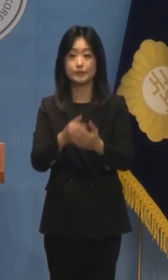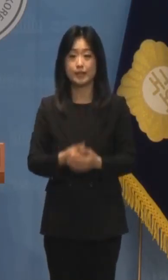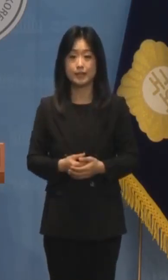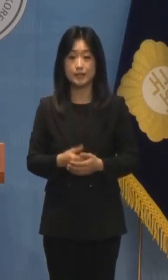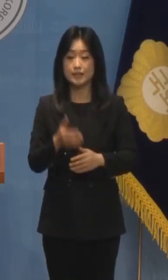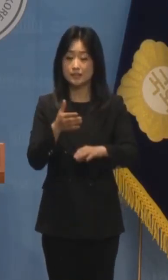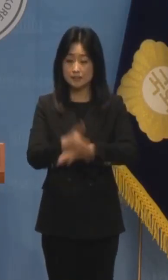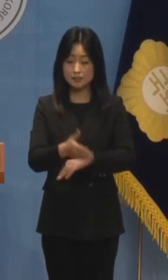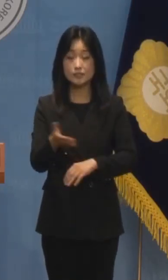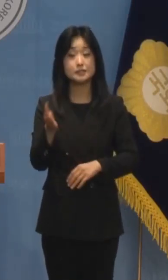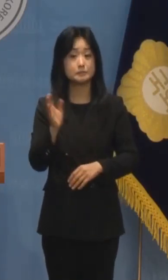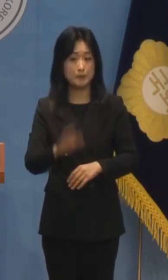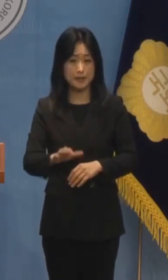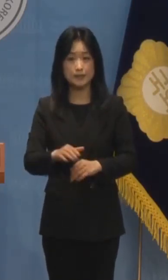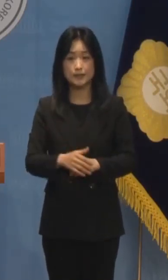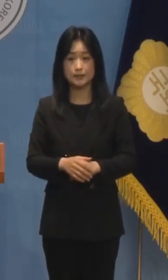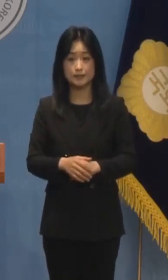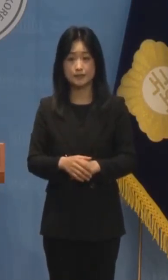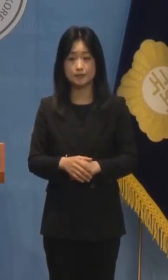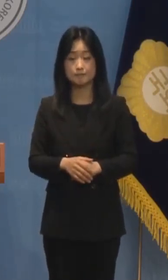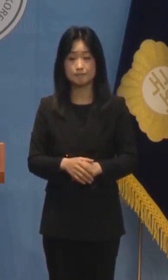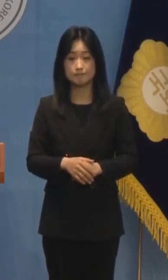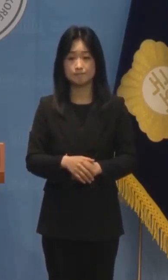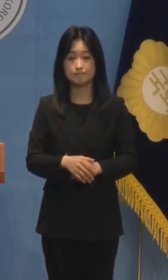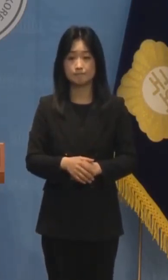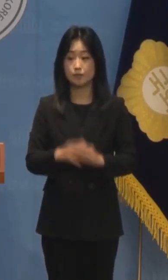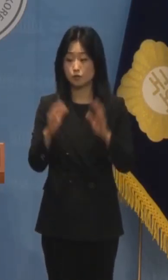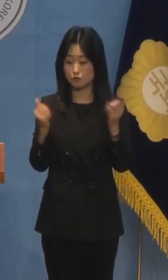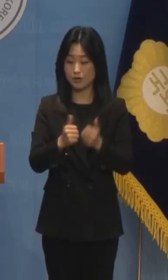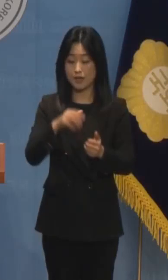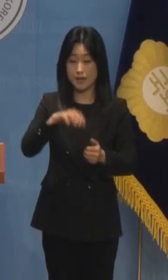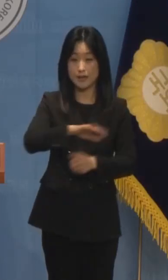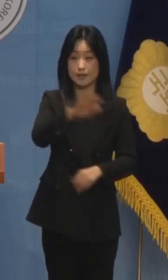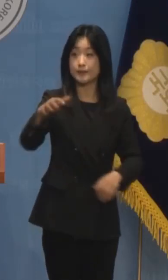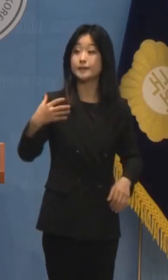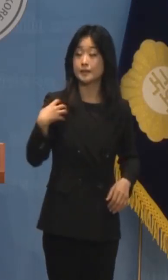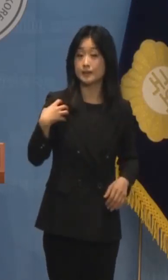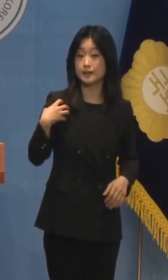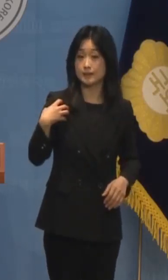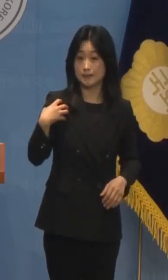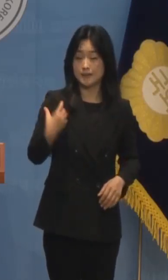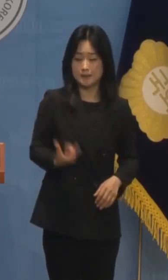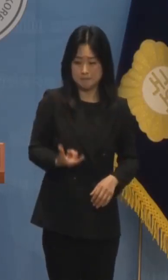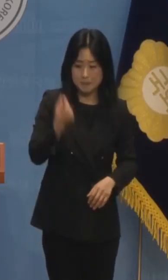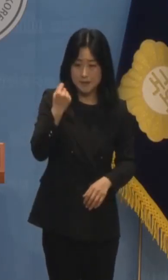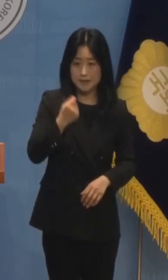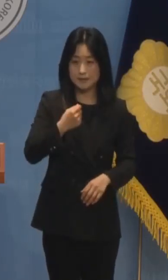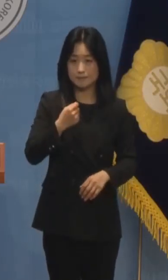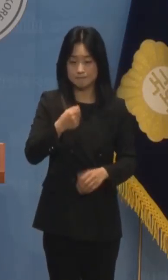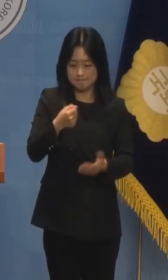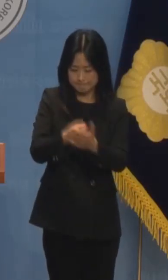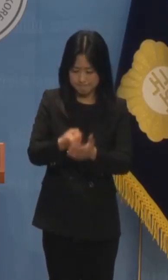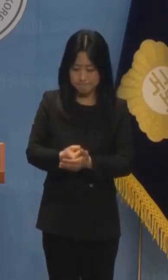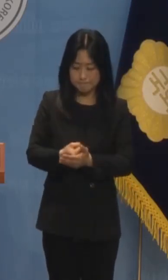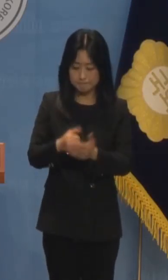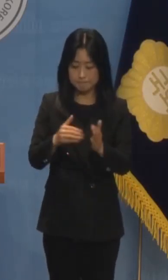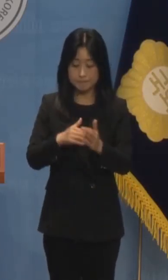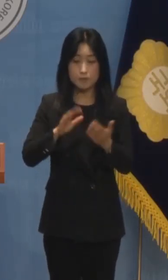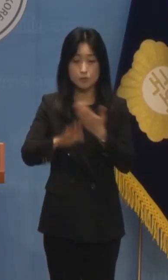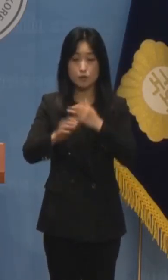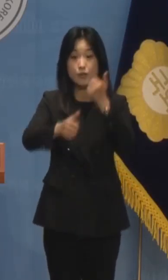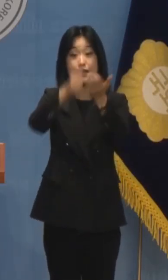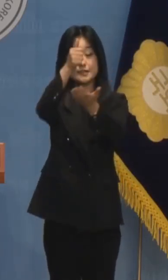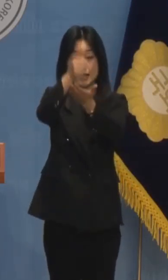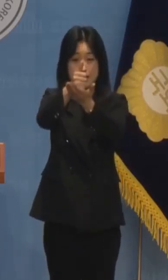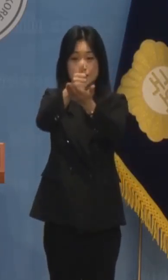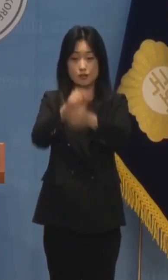늦은 수사 요구안 제출이라 생각합니다. 국회가 조속한 시일 내에 심사와 의결을 끝내고